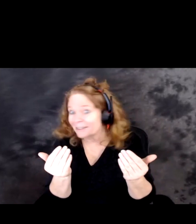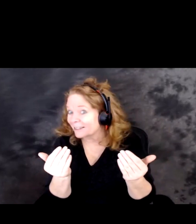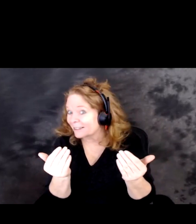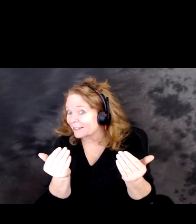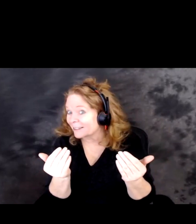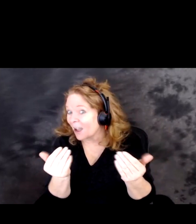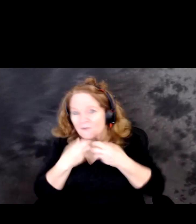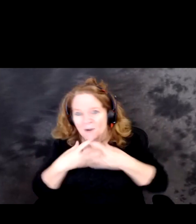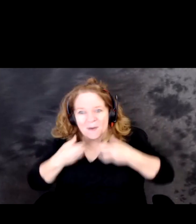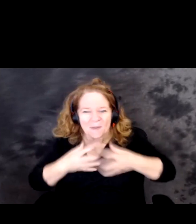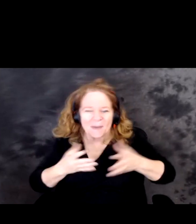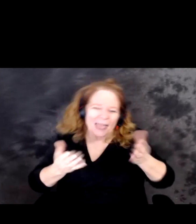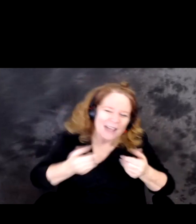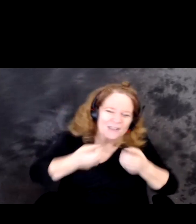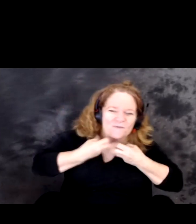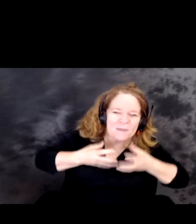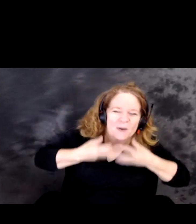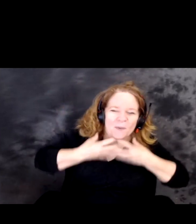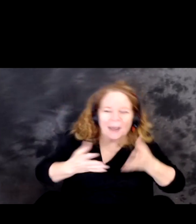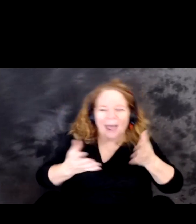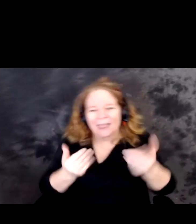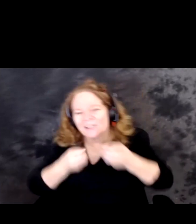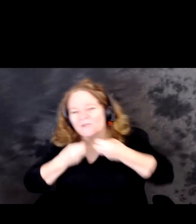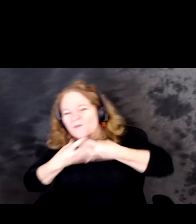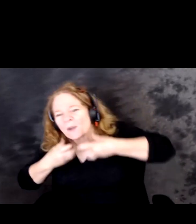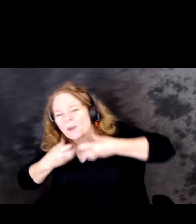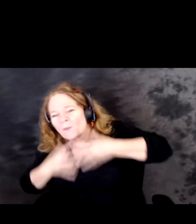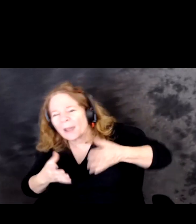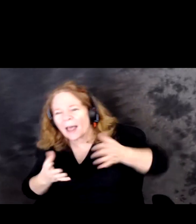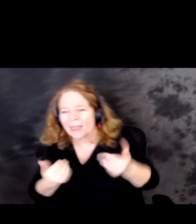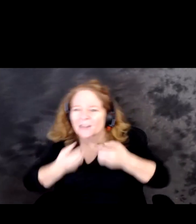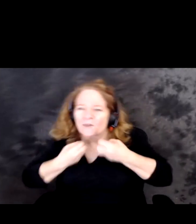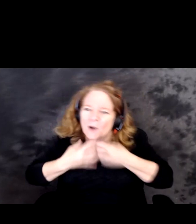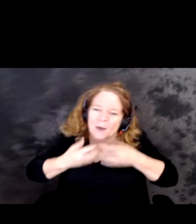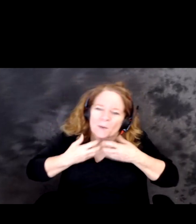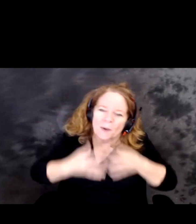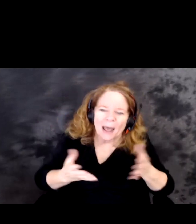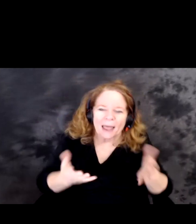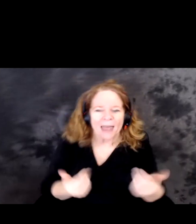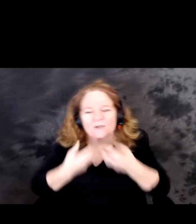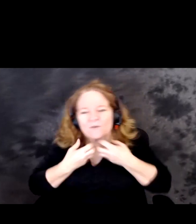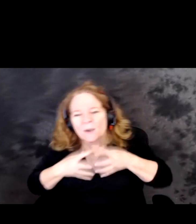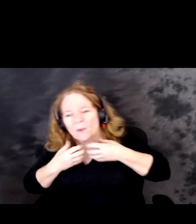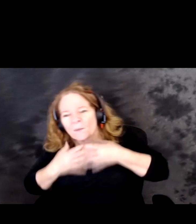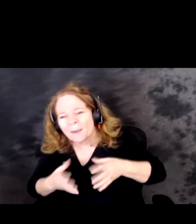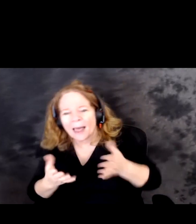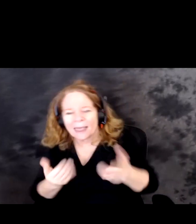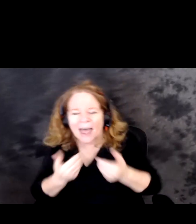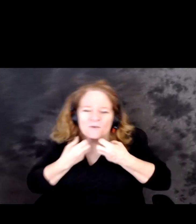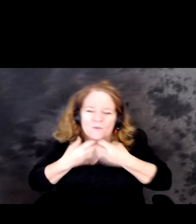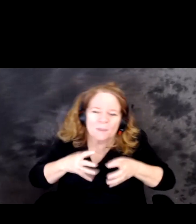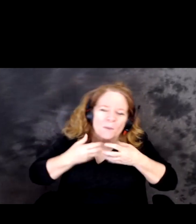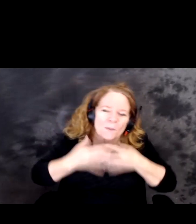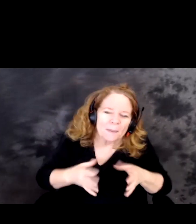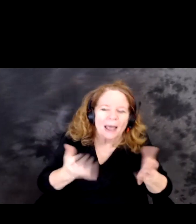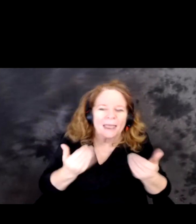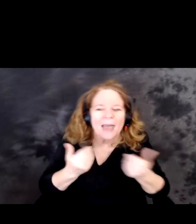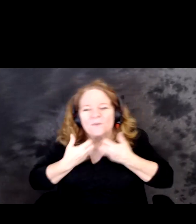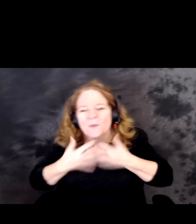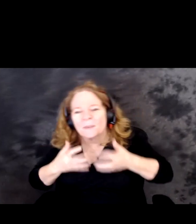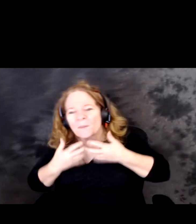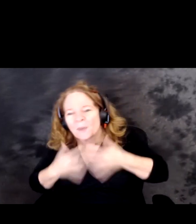decir Ribbit, ribbit, ribbit, vamos, vamos, ribbit, ribbit, vamos, vamos, ribbit, ribbit, vamos, vamos, ribbit,